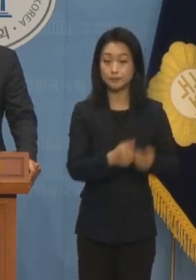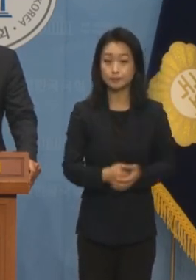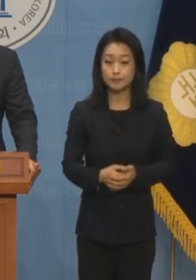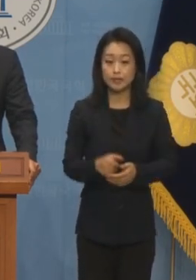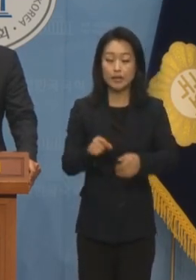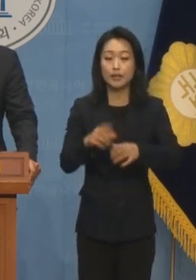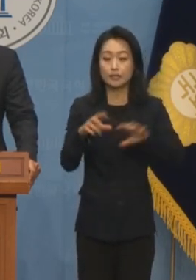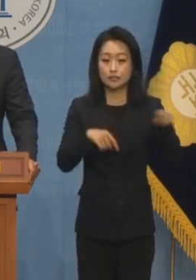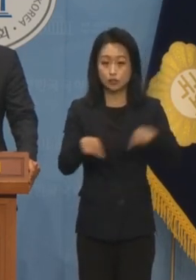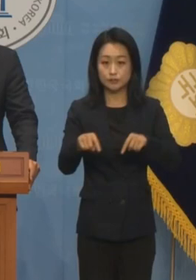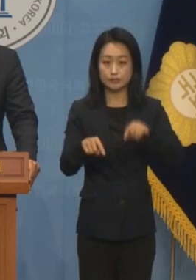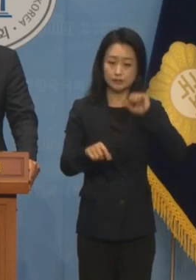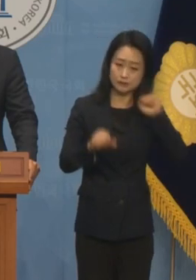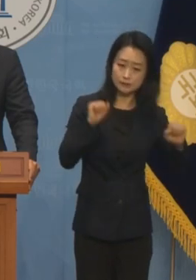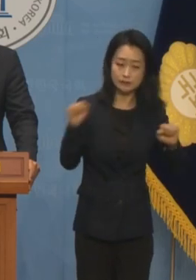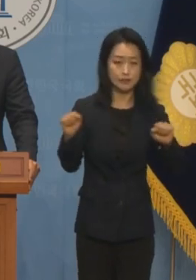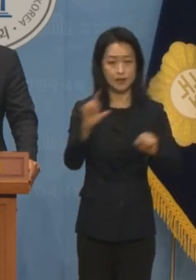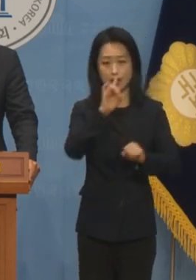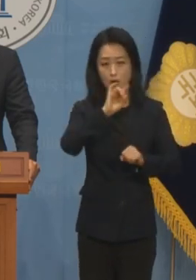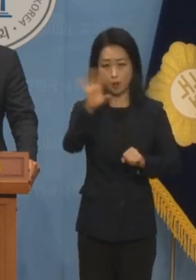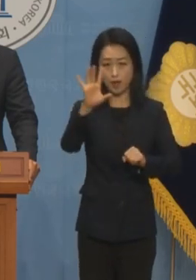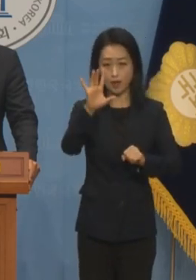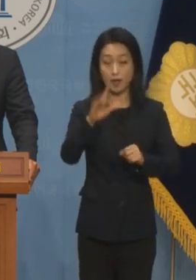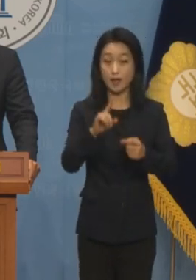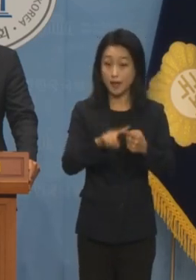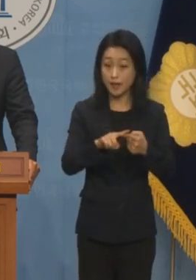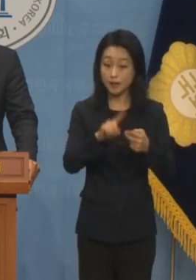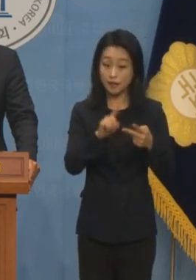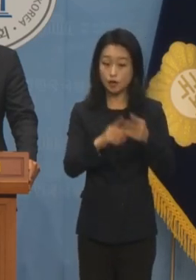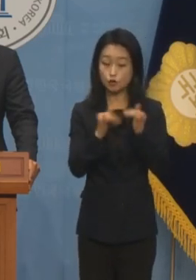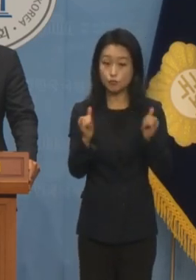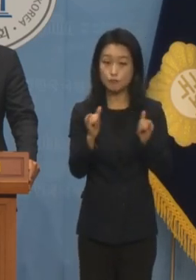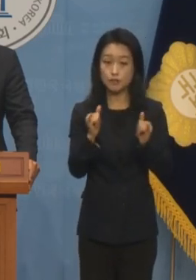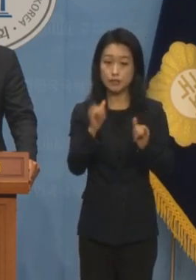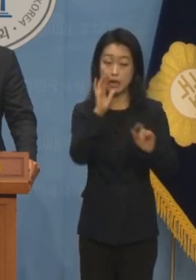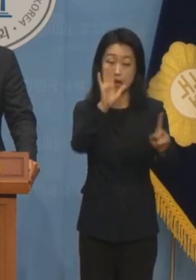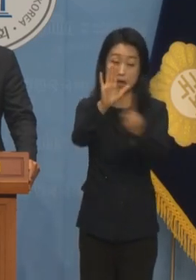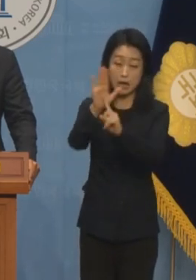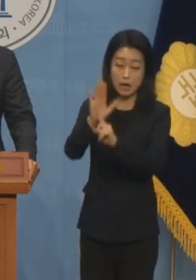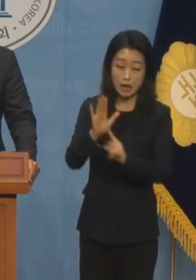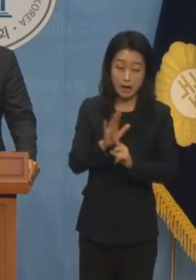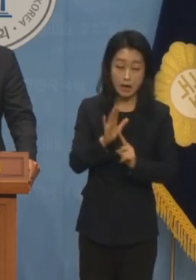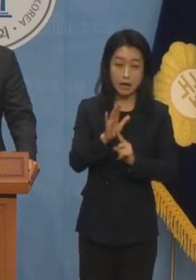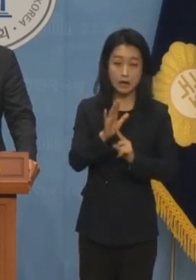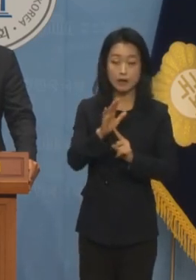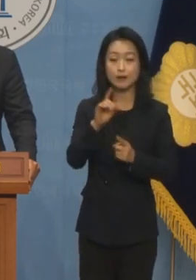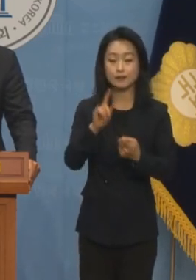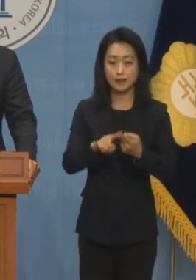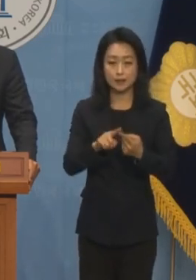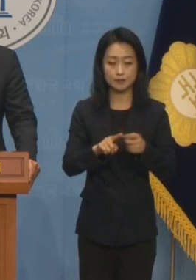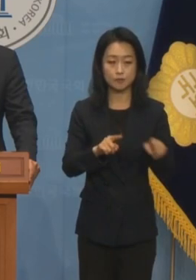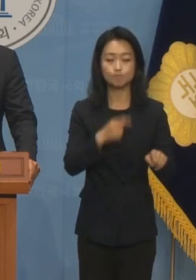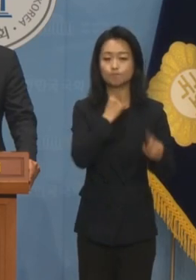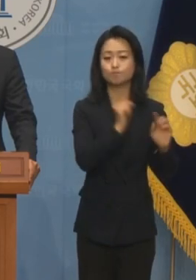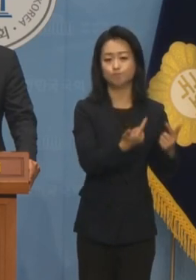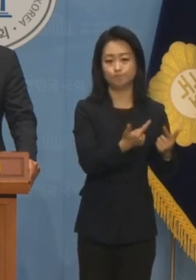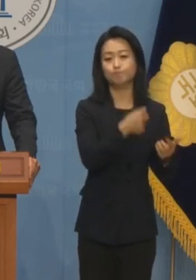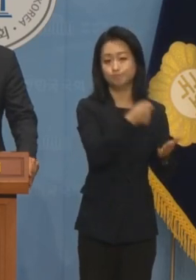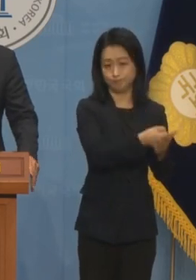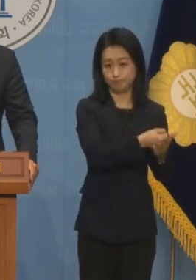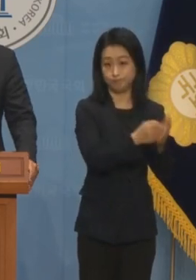정치적 편향과 대국민 선전선동 가능성을 우려하며 반대해 왔습니다.